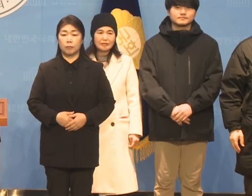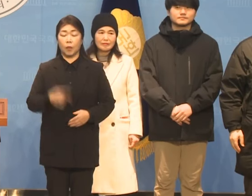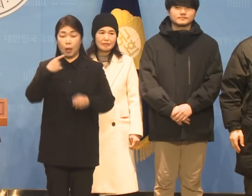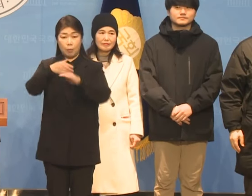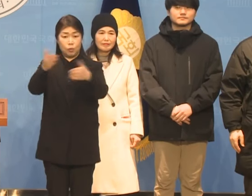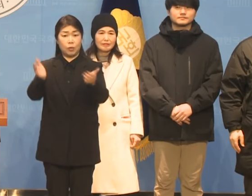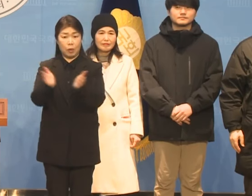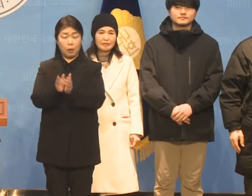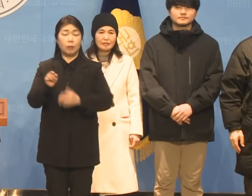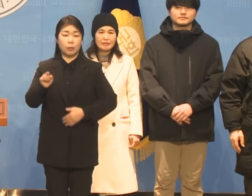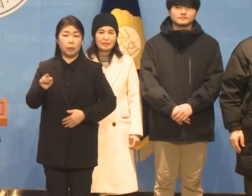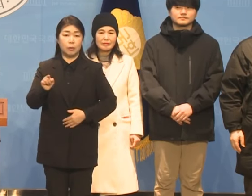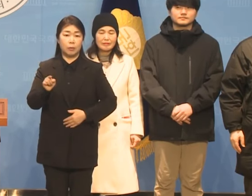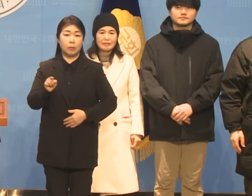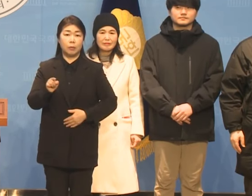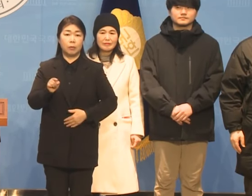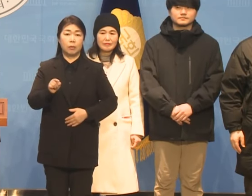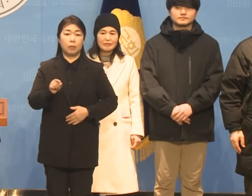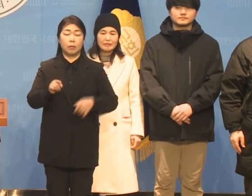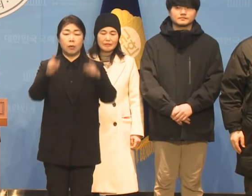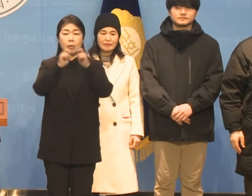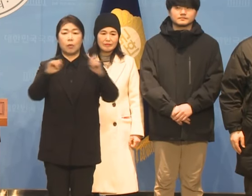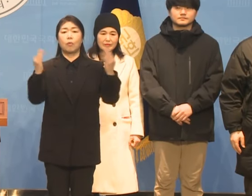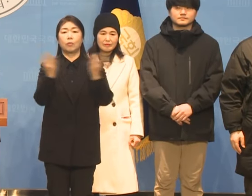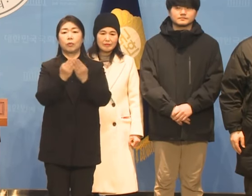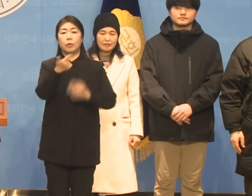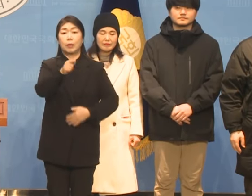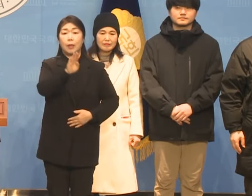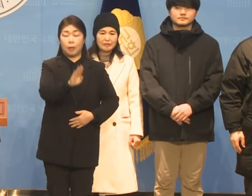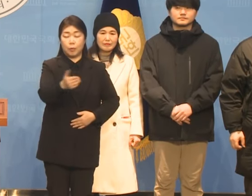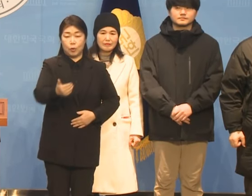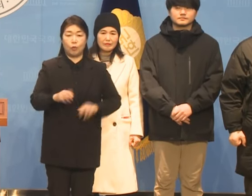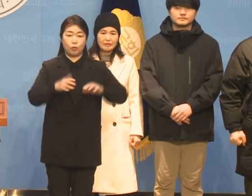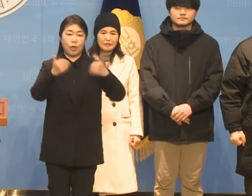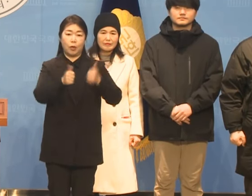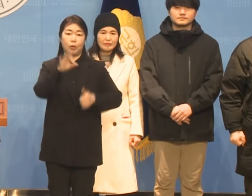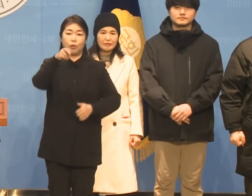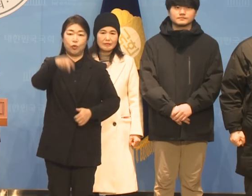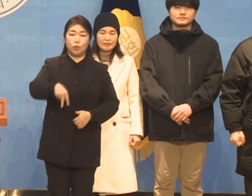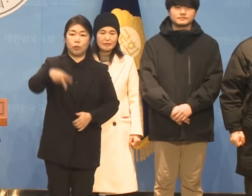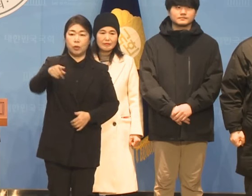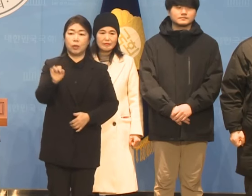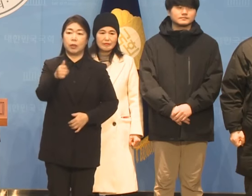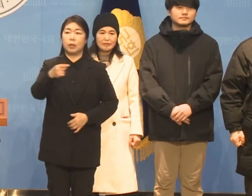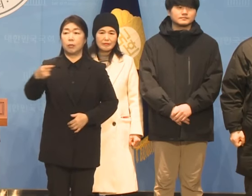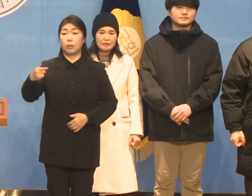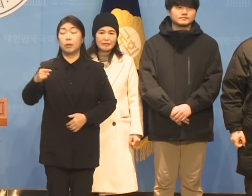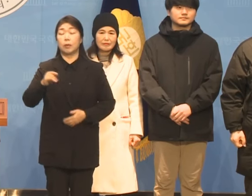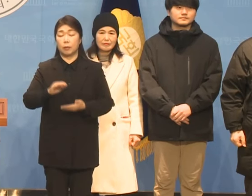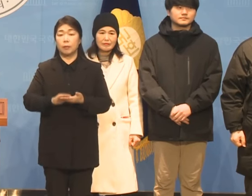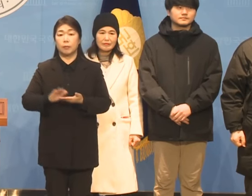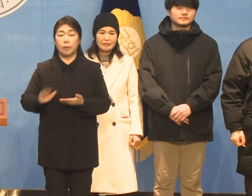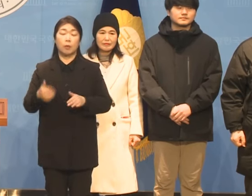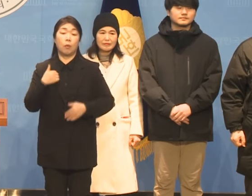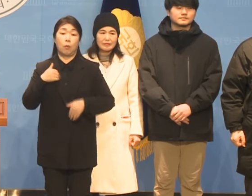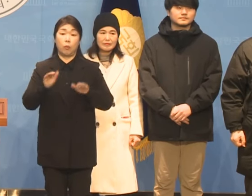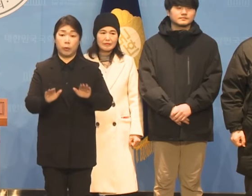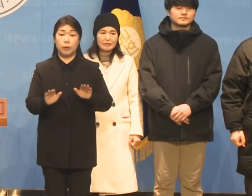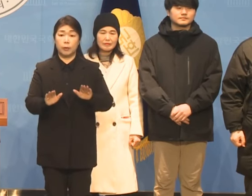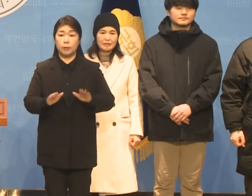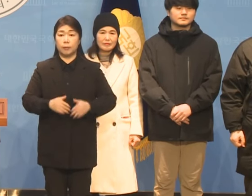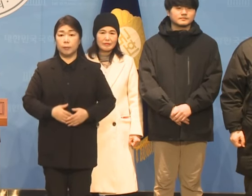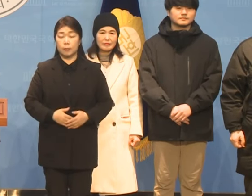더불어민주당의 성북갑 전 국회의원 유승희입니다. 제가 오늘